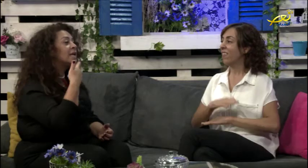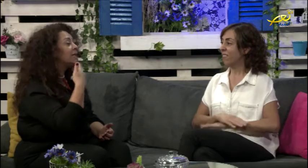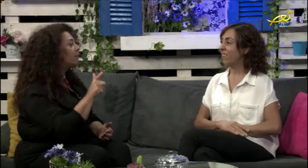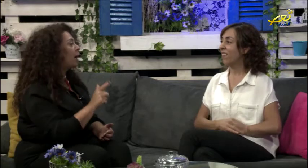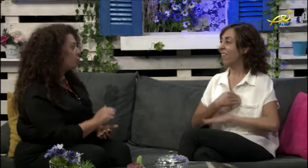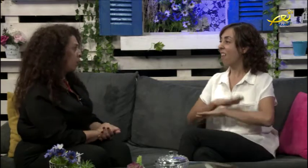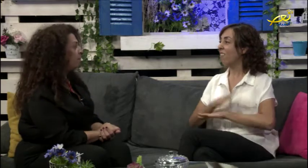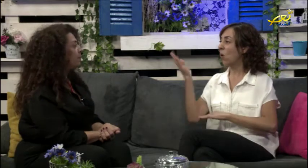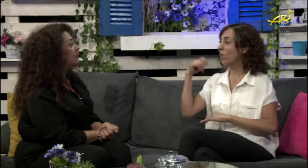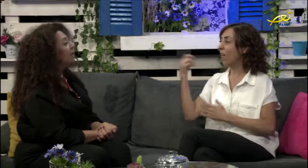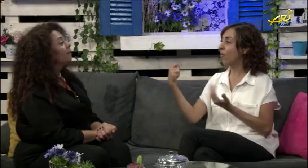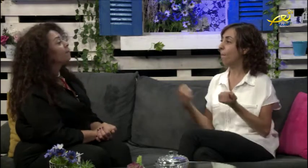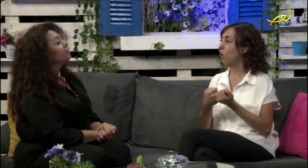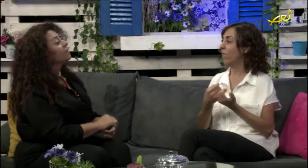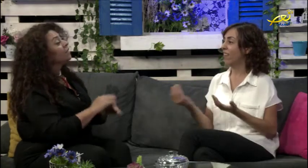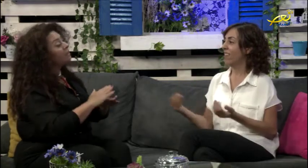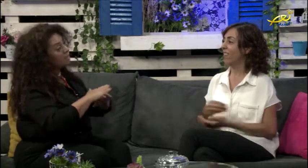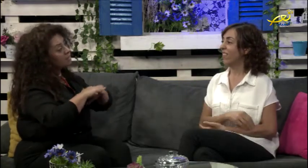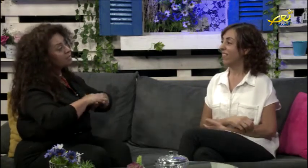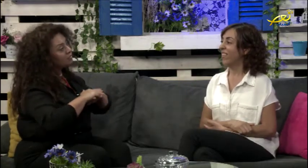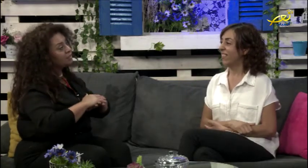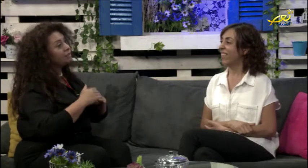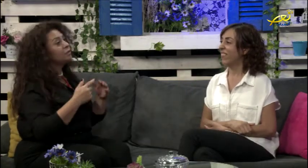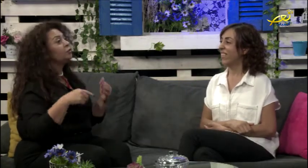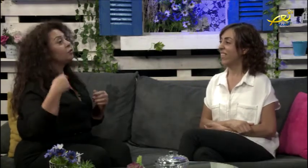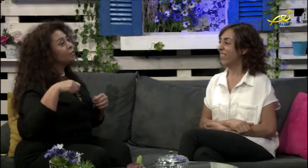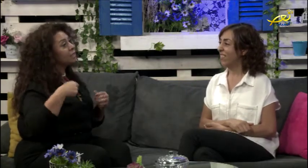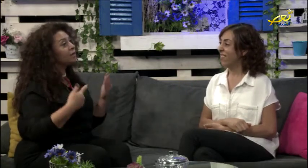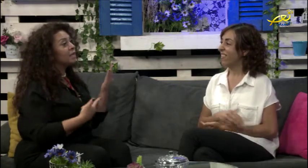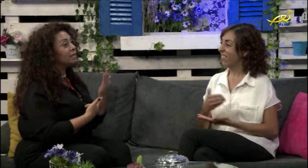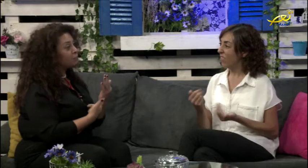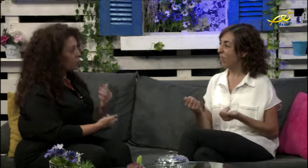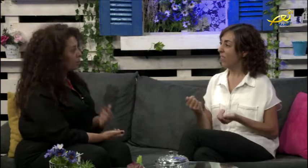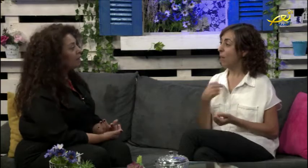تبع اللغة. اليوم بس نحكي نحن ناطرين إنه الوزارة هي تمول،